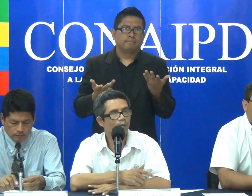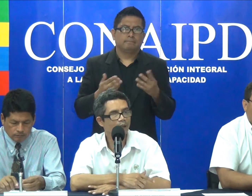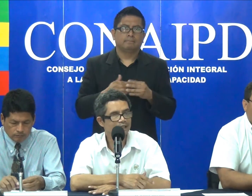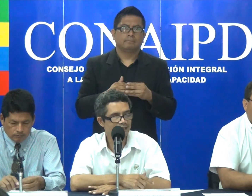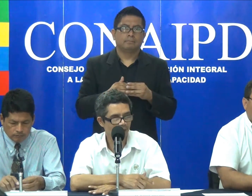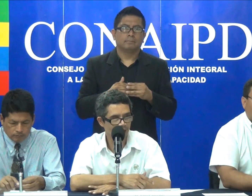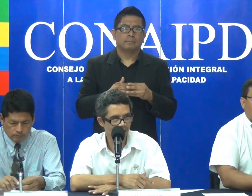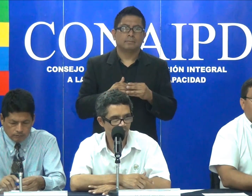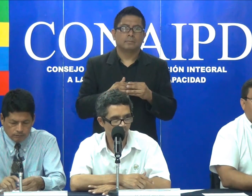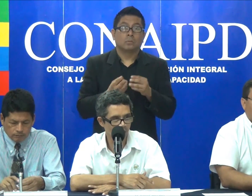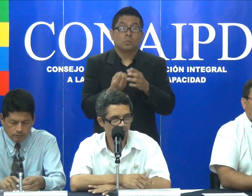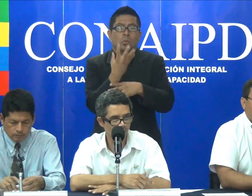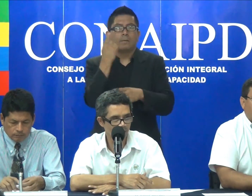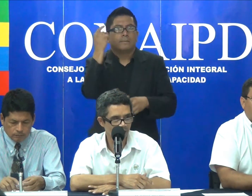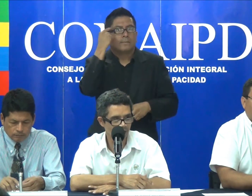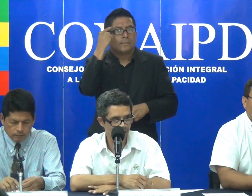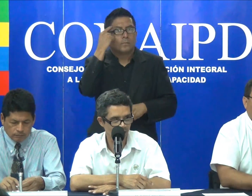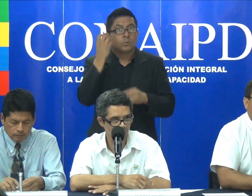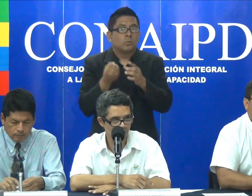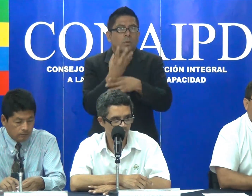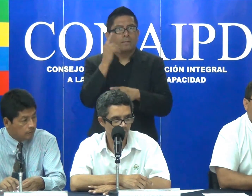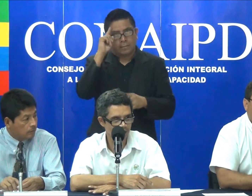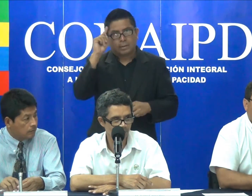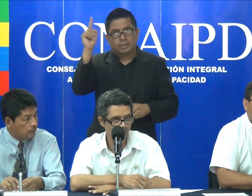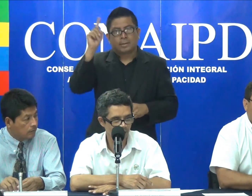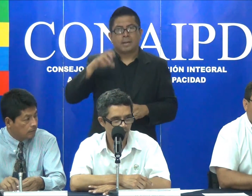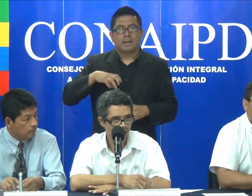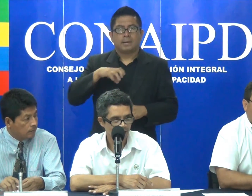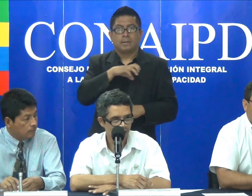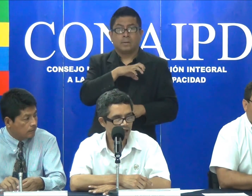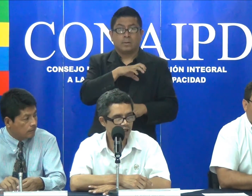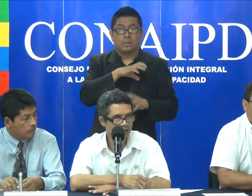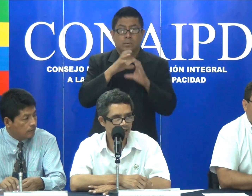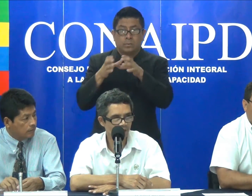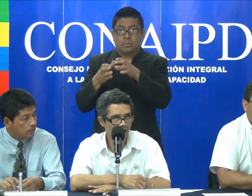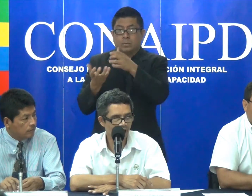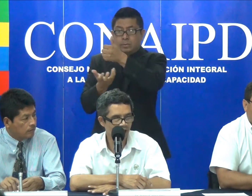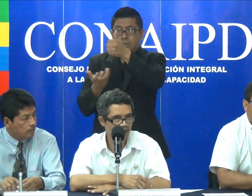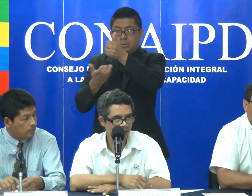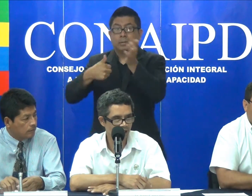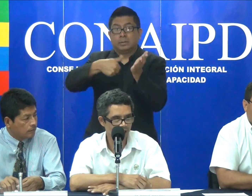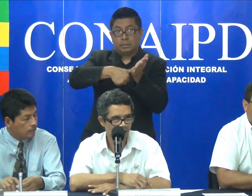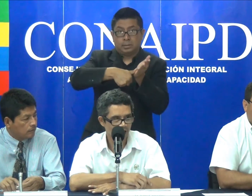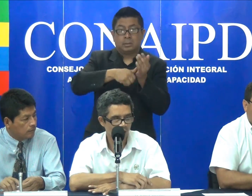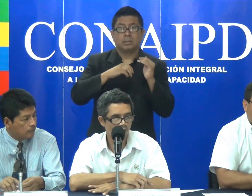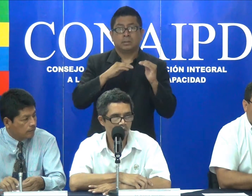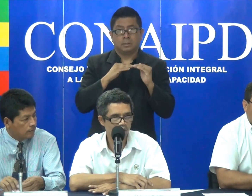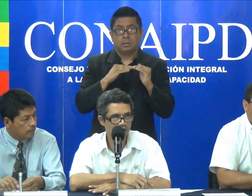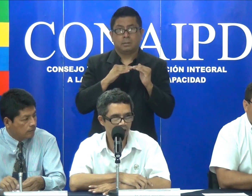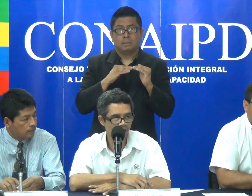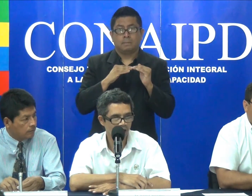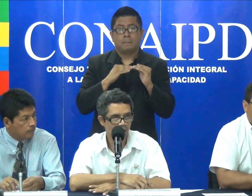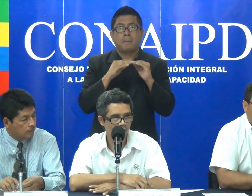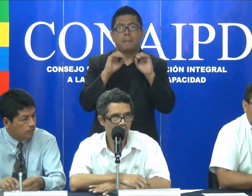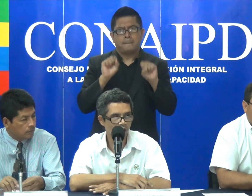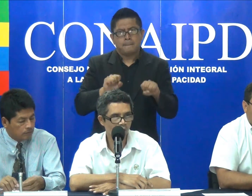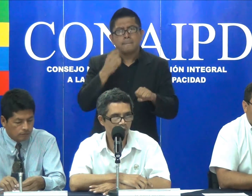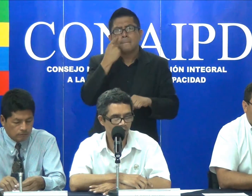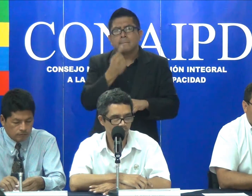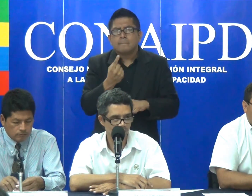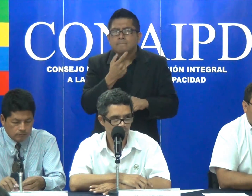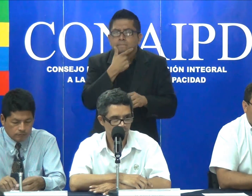un nuevo pensamiento, una nueva idea del Consejo Municipal, y se va a llegar o a buscar